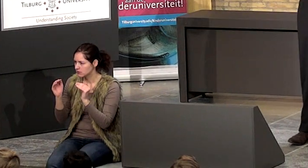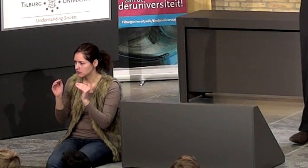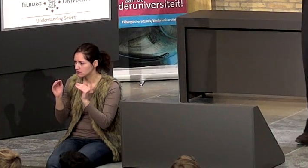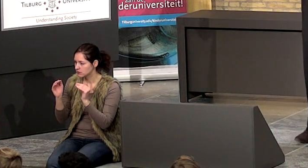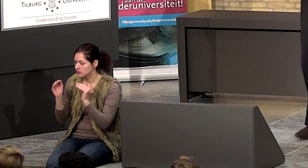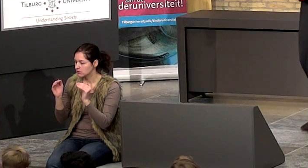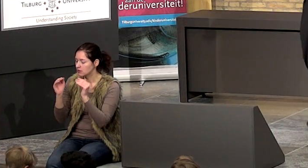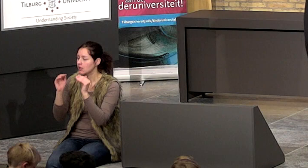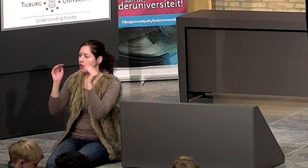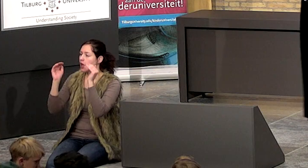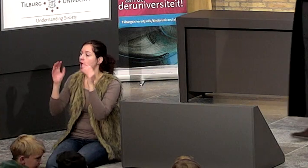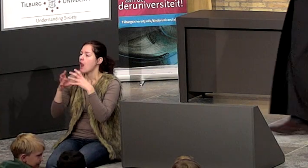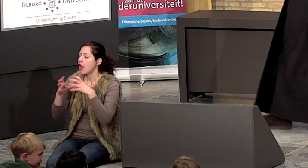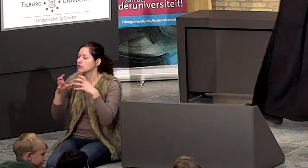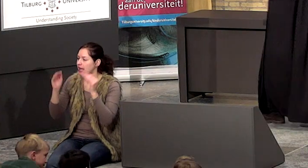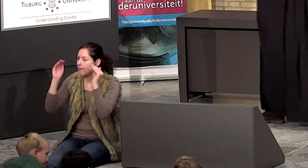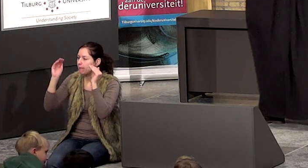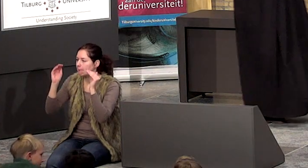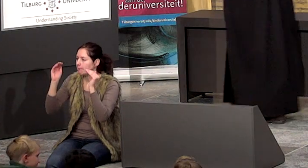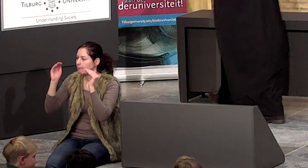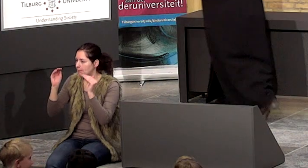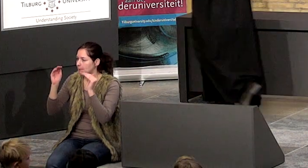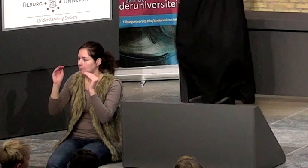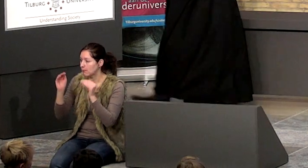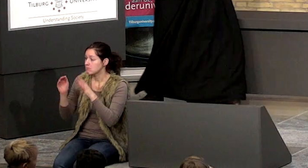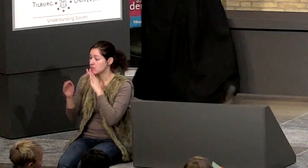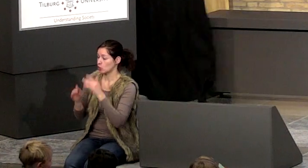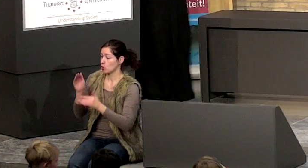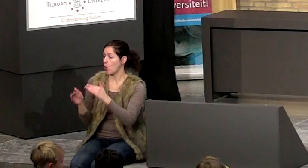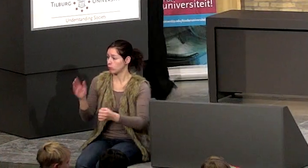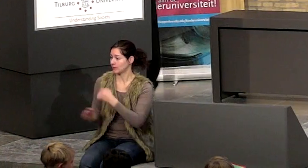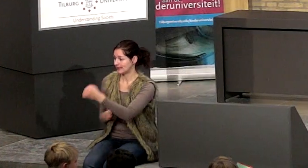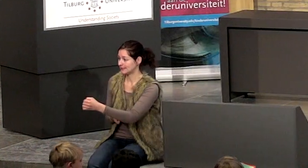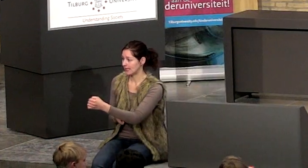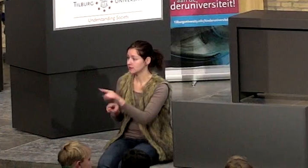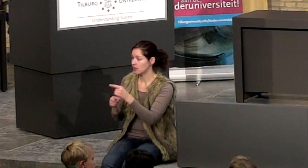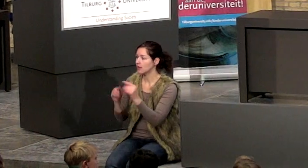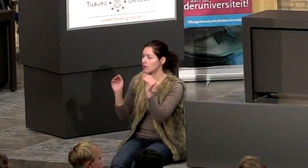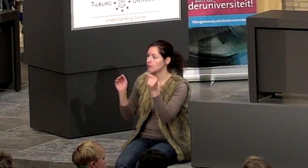Omdat mensen toch meer gestimuleerd worden. Dus je kunt het ook nog wel medisch inzetten.